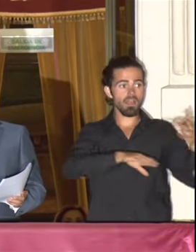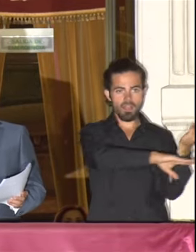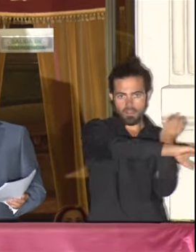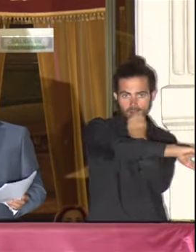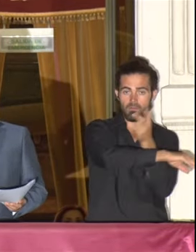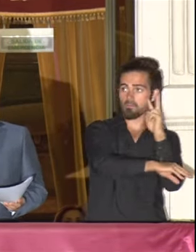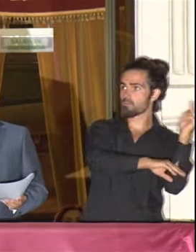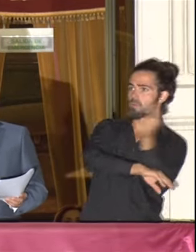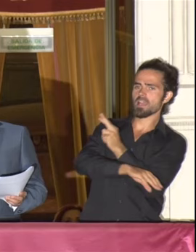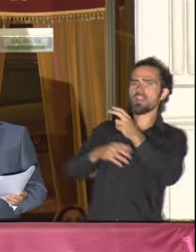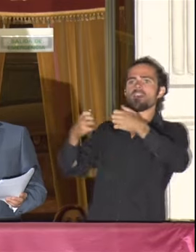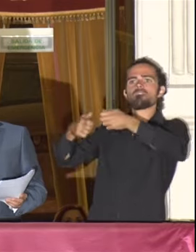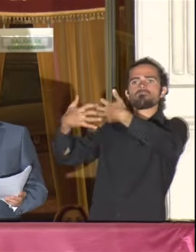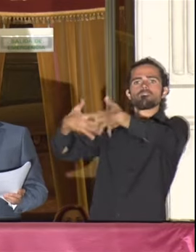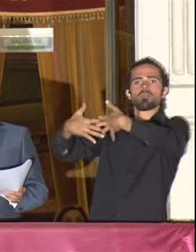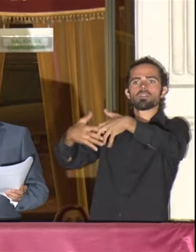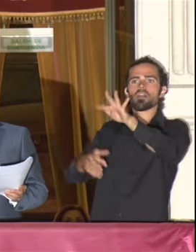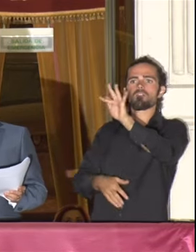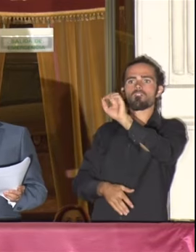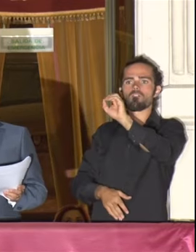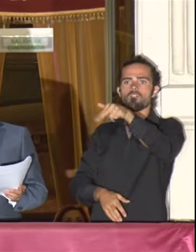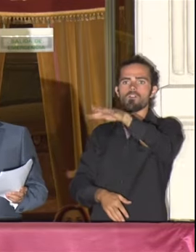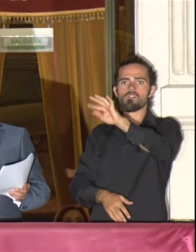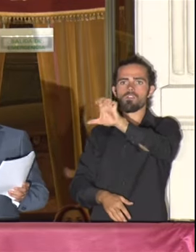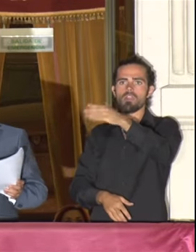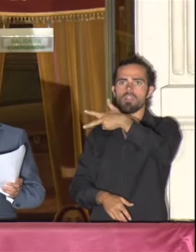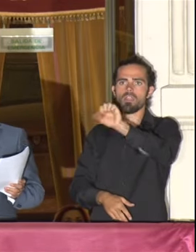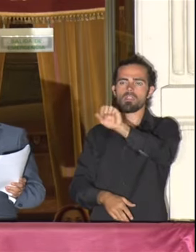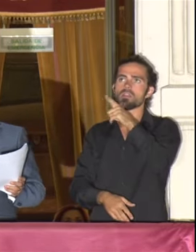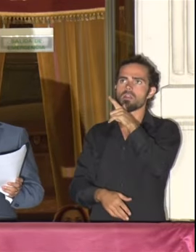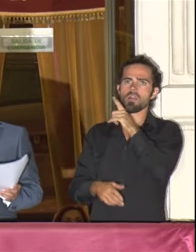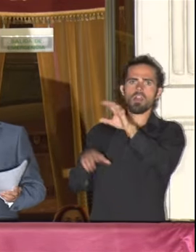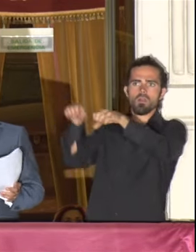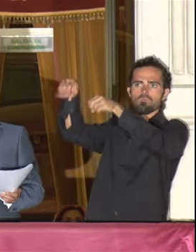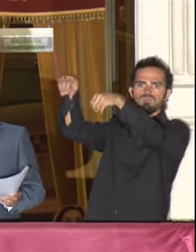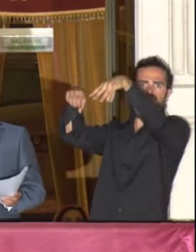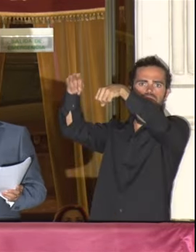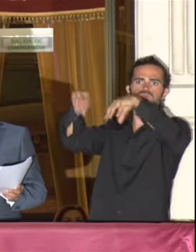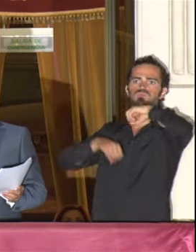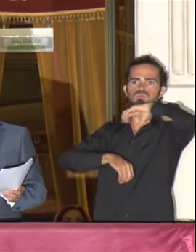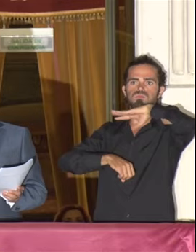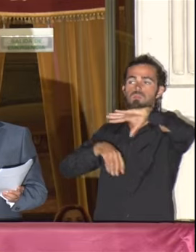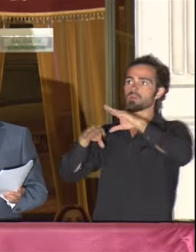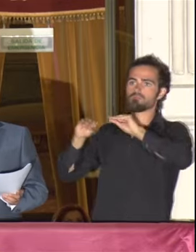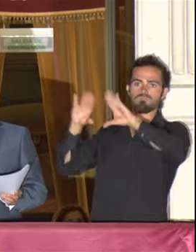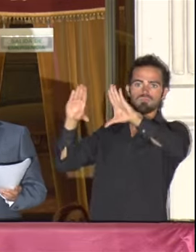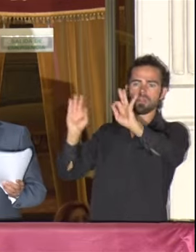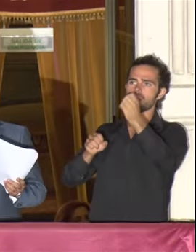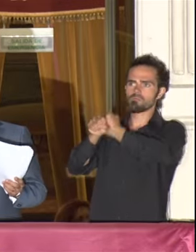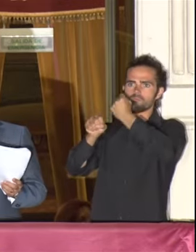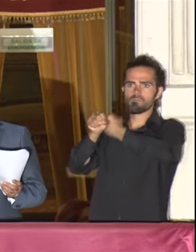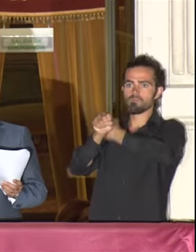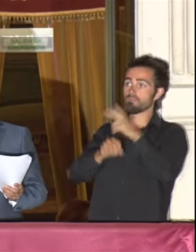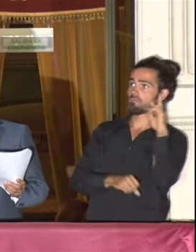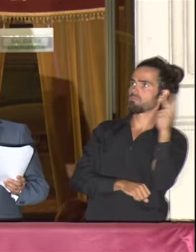fábrica de Fontecha y la de Leoburo, con las luces encendidas, trabajando, pasaba en un correo a las 3 de la mañana, trabajando de noche. Y